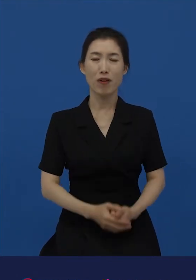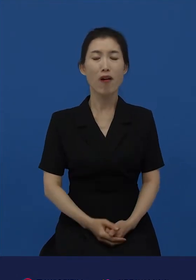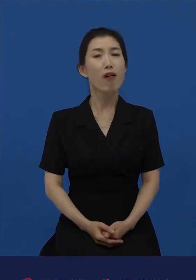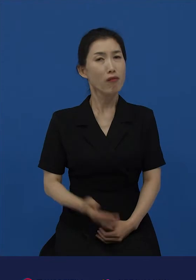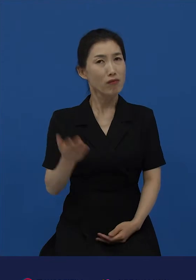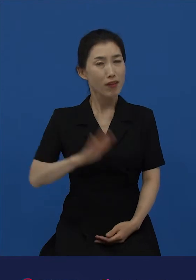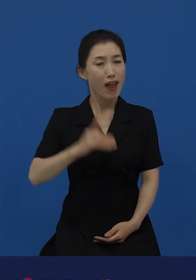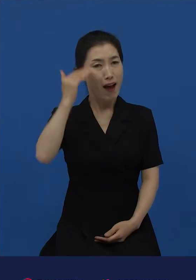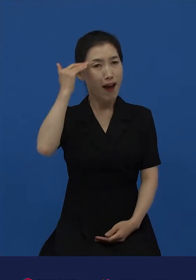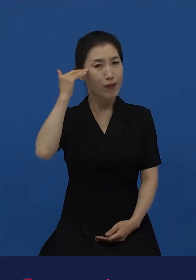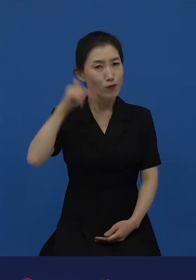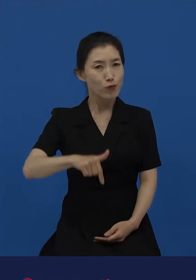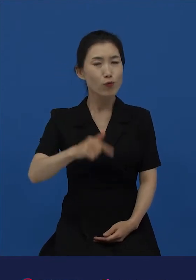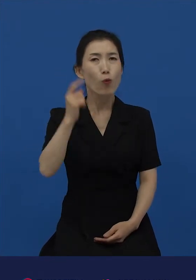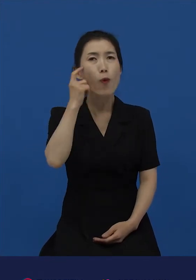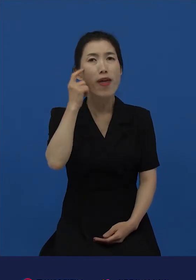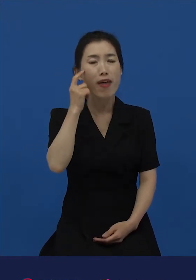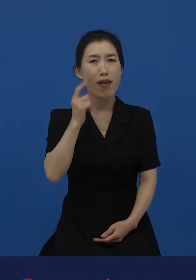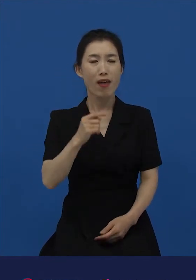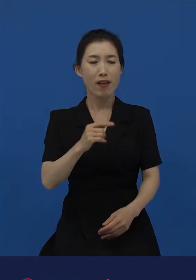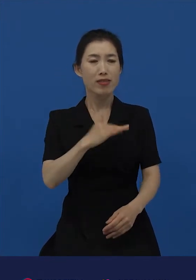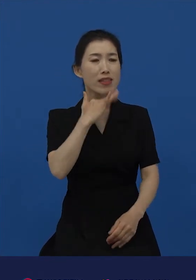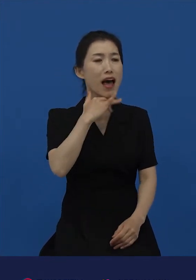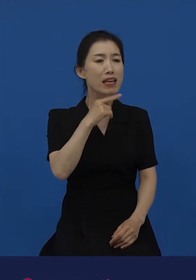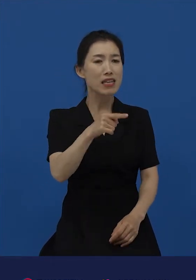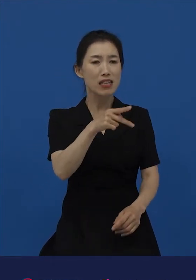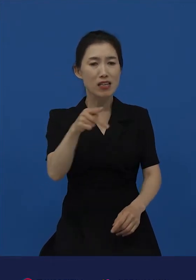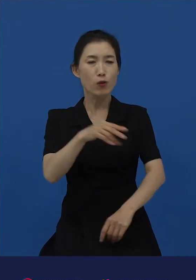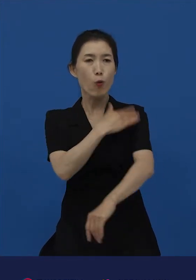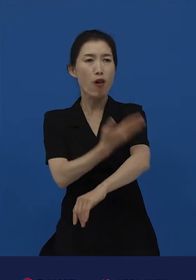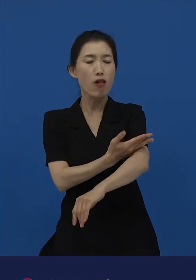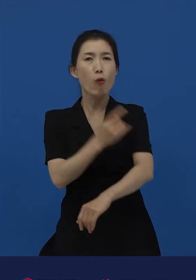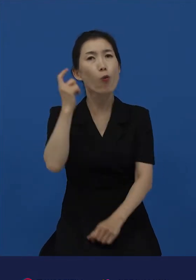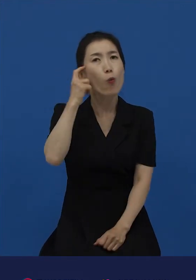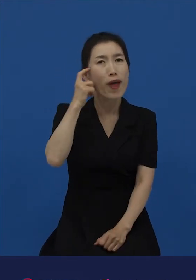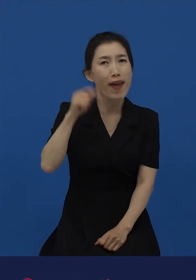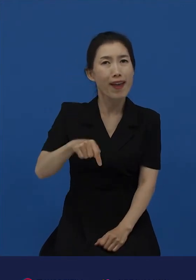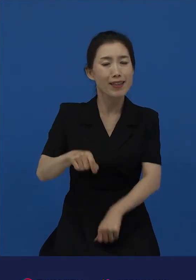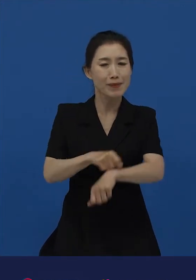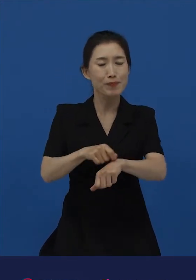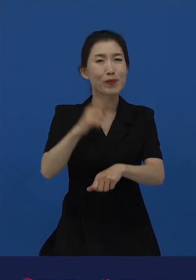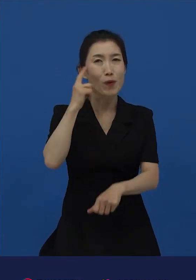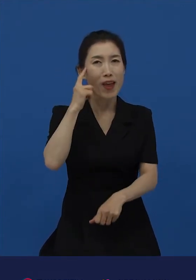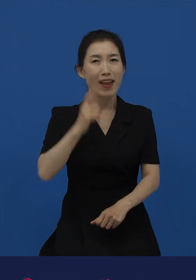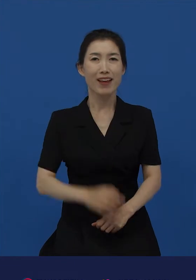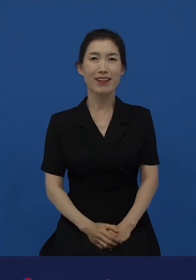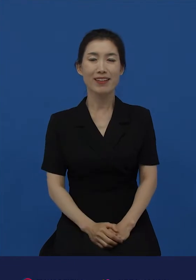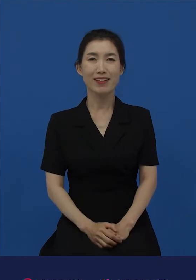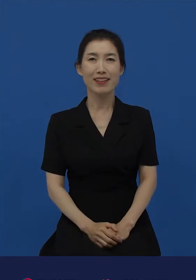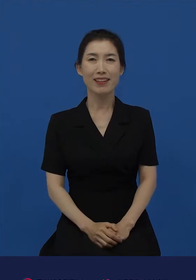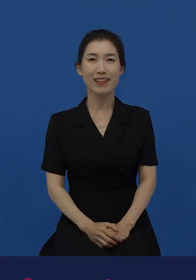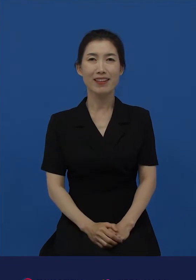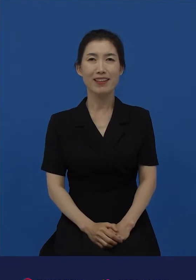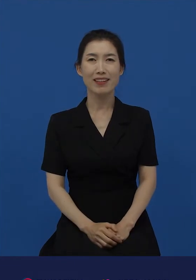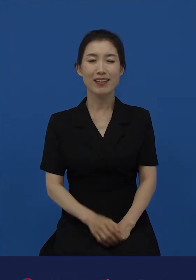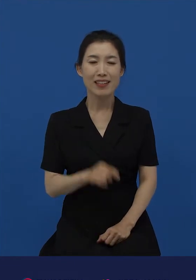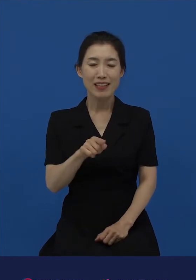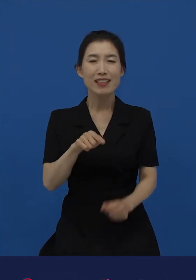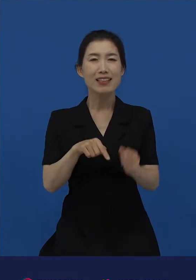나이가 권력인 사회를 만들게 되었을까요? 나이가 권력이 되는 사회를 만든 이면에는 사실